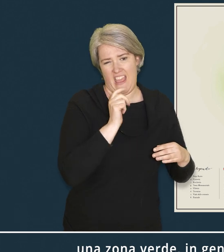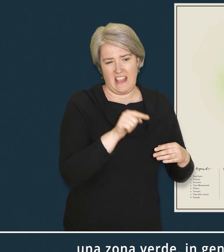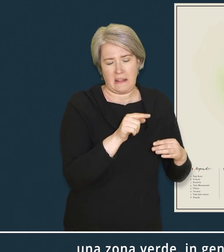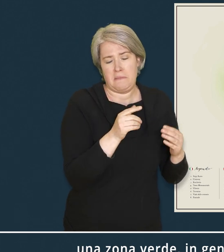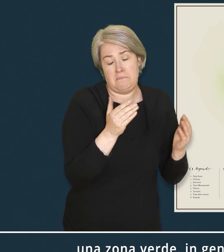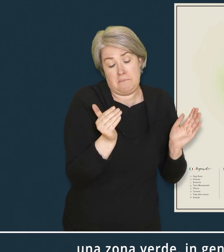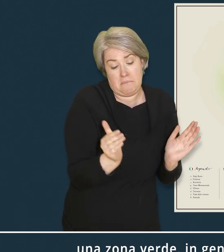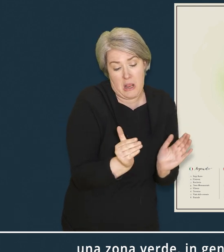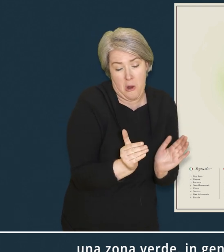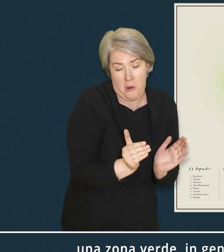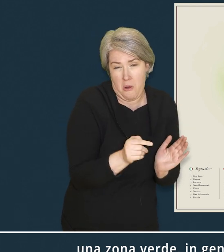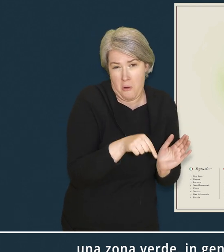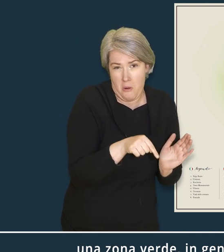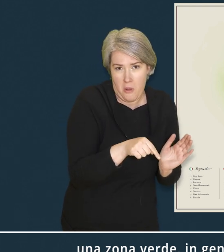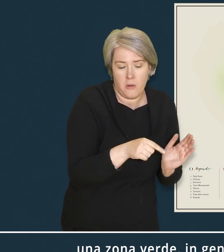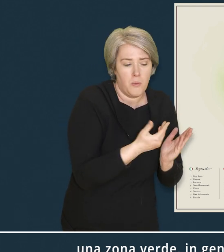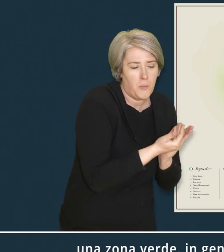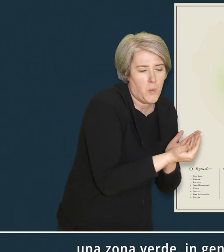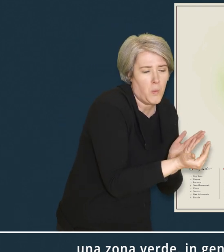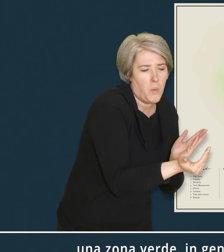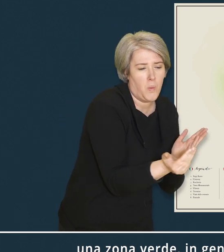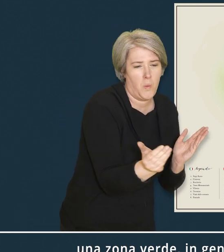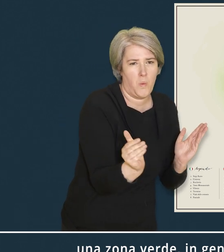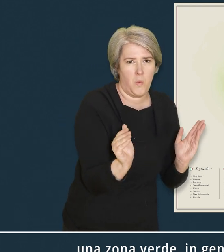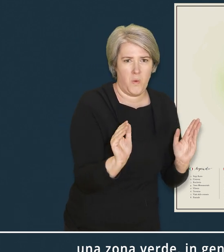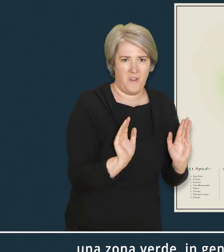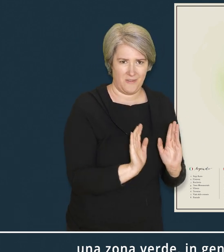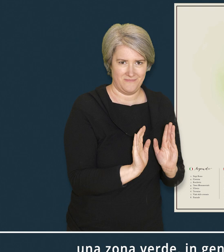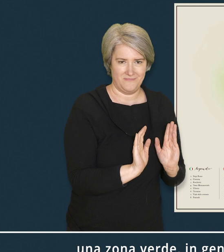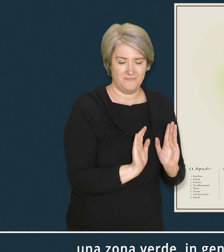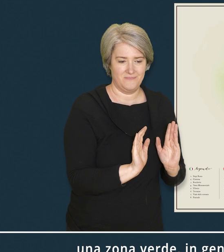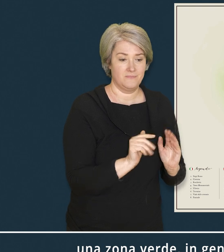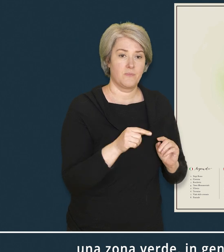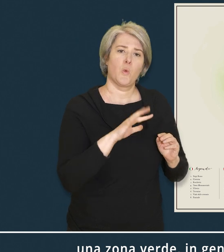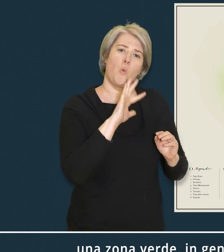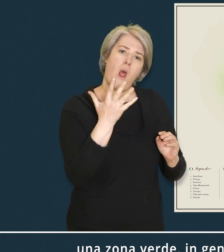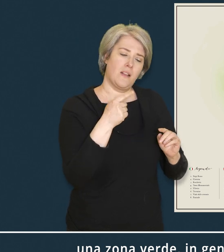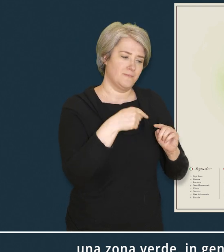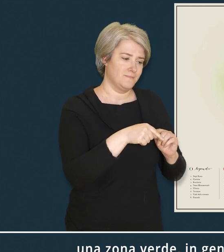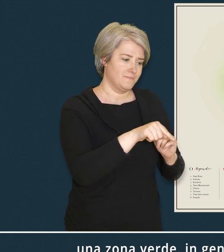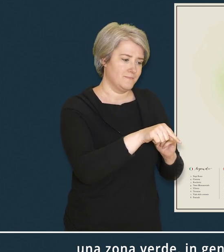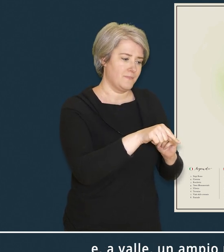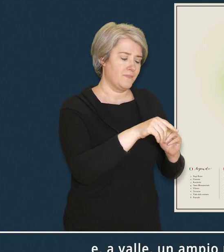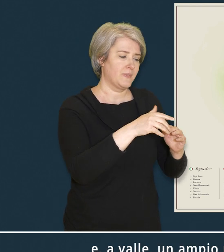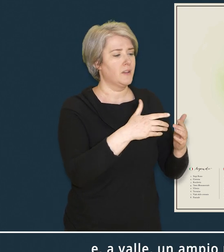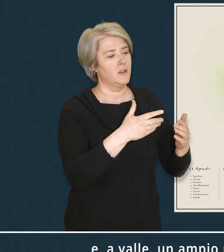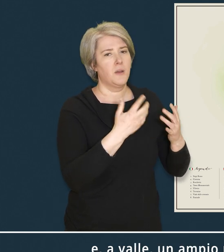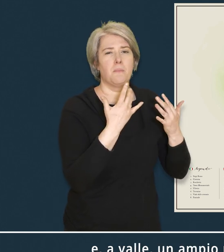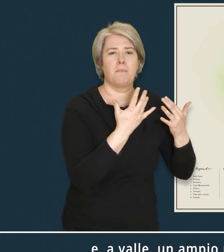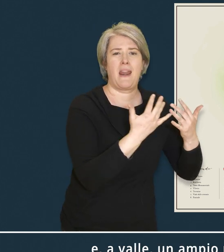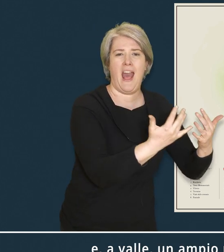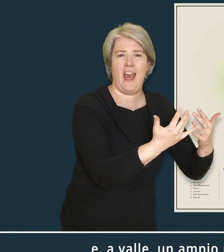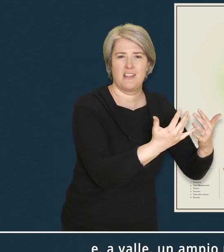Una zona verde, in genere di piccole dimensioni, circondato da alte mura, e a